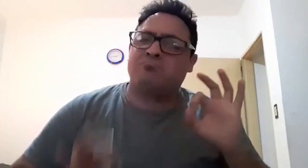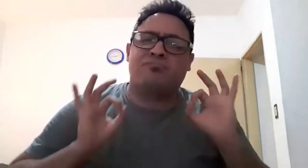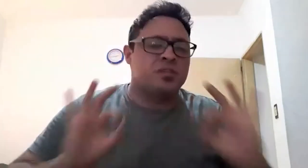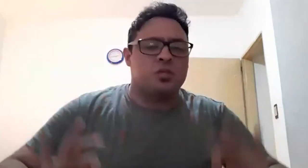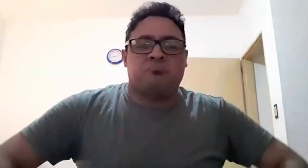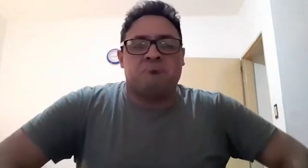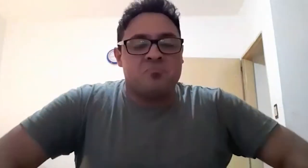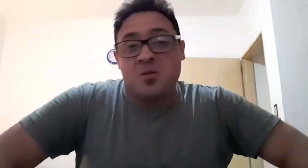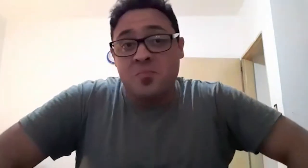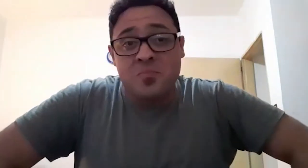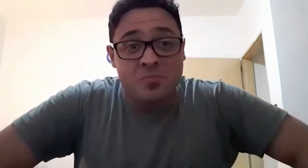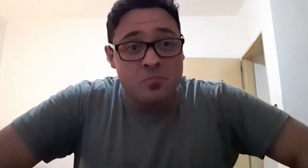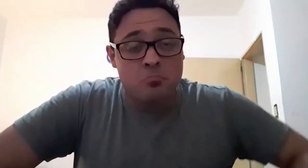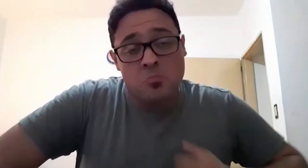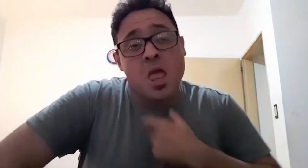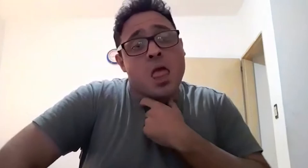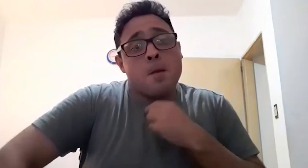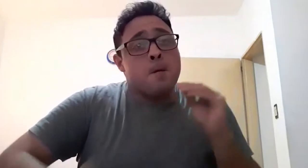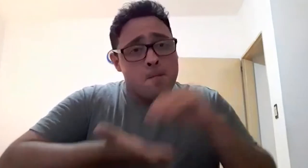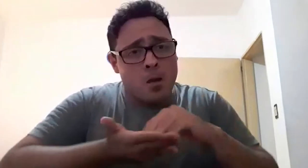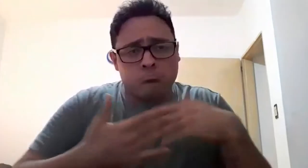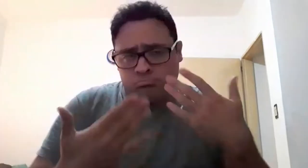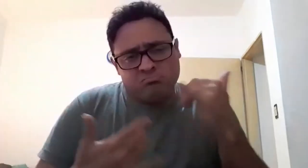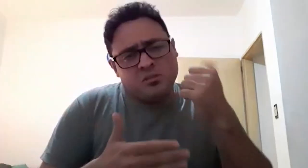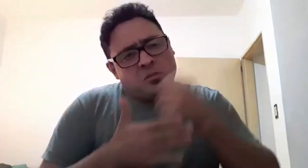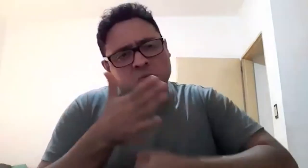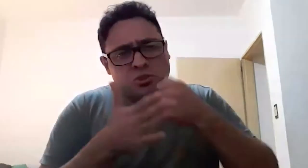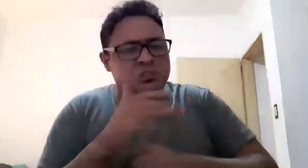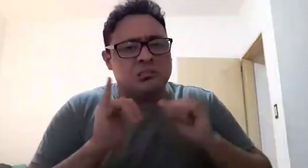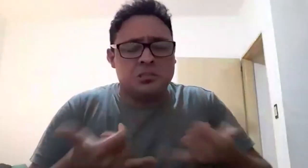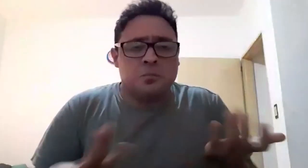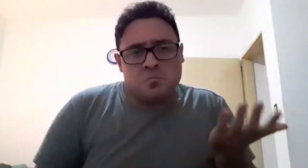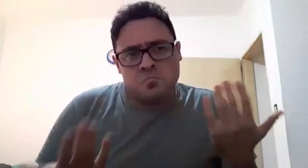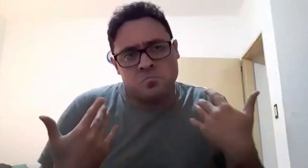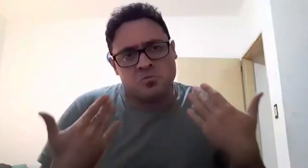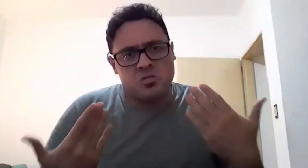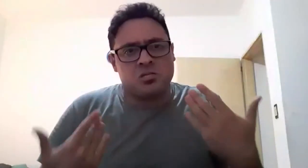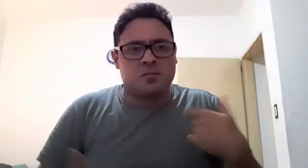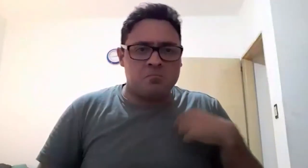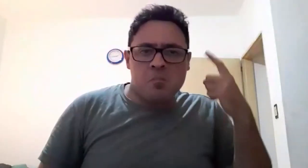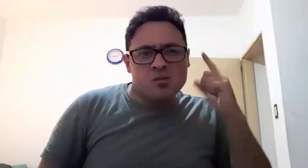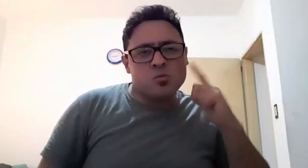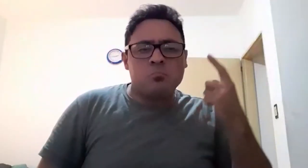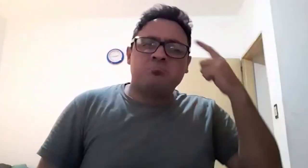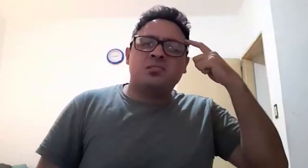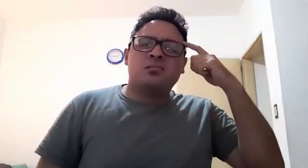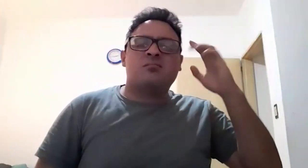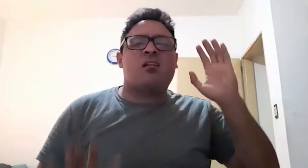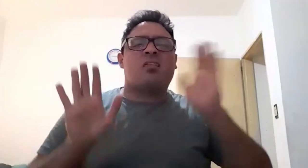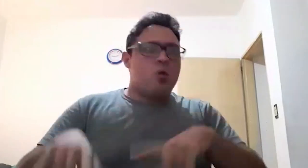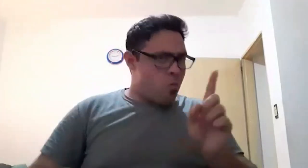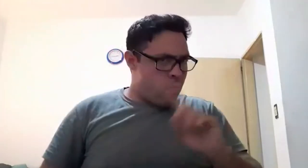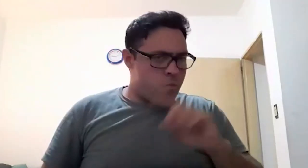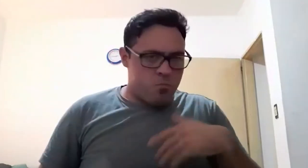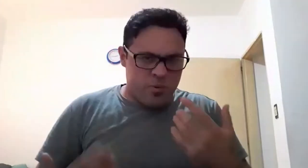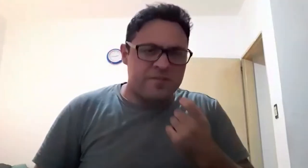compañeros también. Estuvo buenísimo. Así que eso nada más. Yo creo que si esto continúa, yo quiero seguir aprendiendo. Algunos sordos